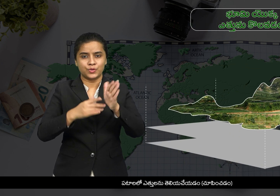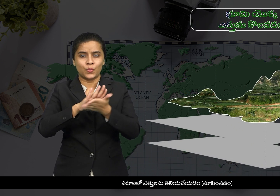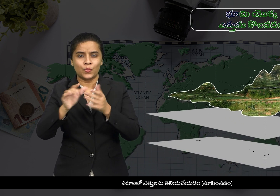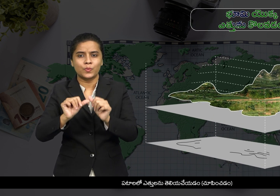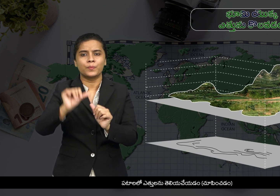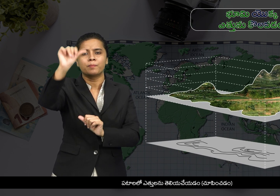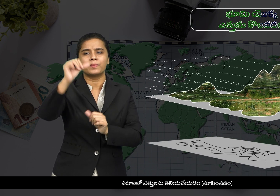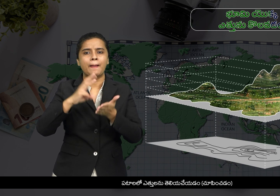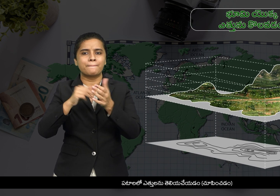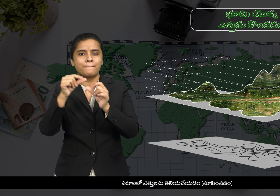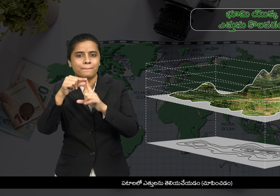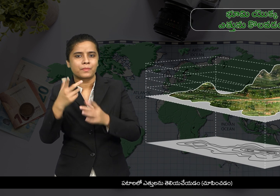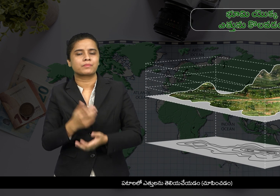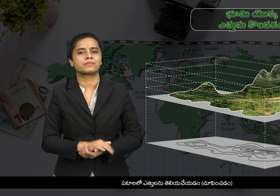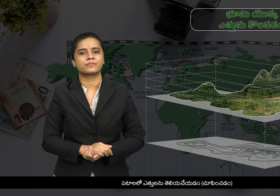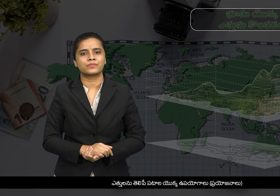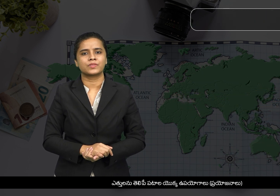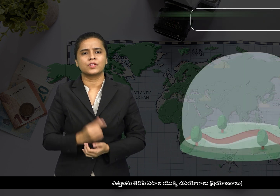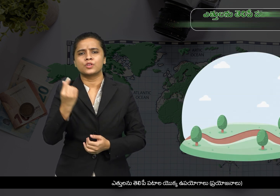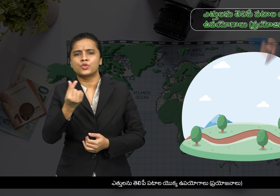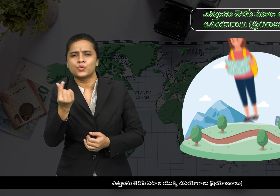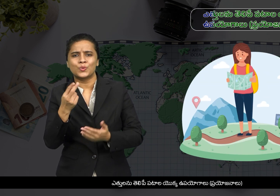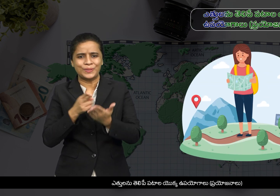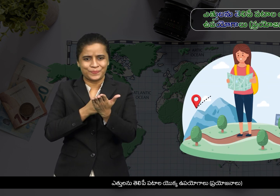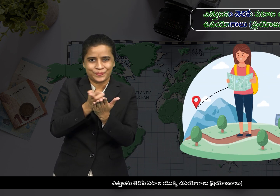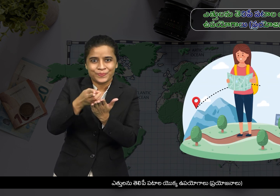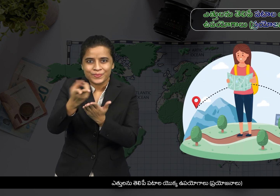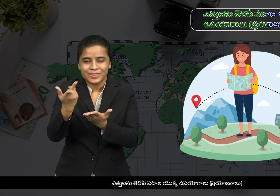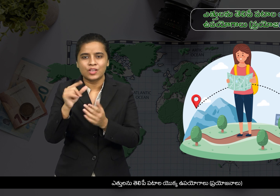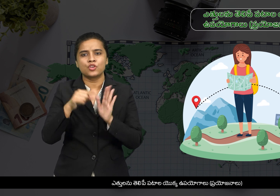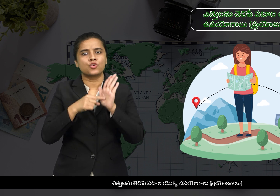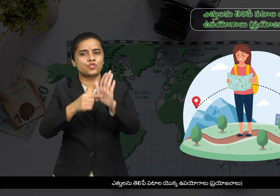పటాలలో ఎత్తులను తెలియచేయటం, ఎత్తులను తెలిపే పటాల యొక్క ఉపయోగాలు,